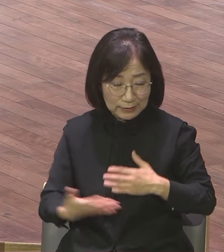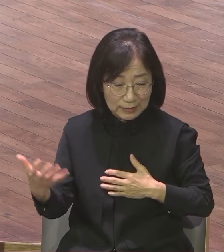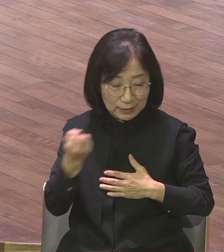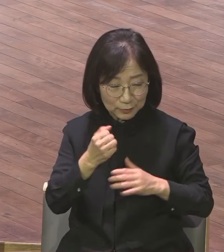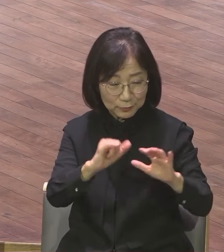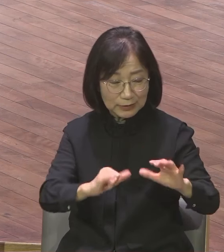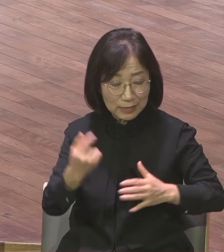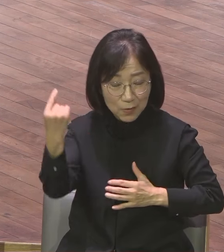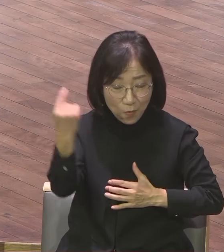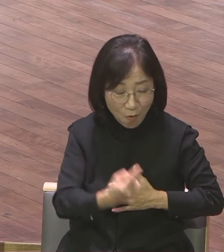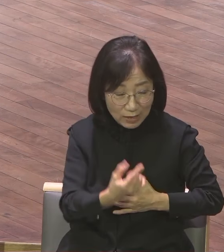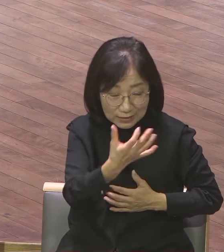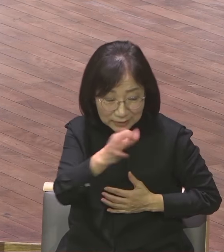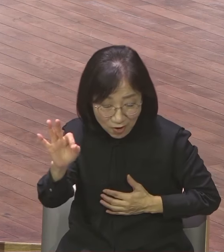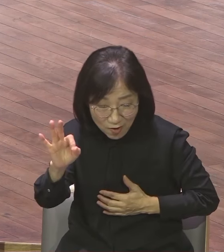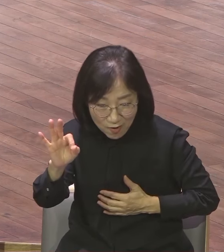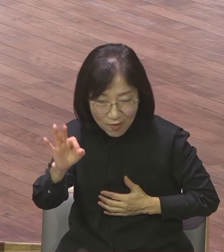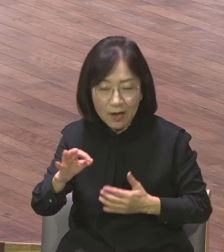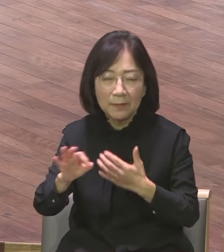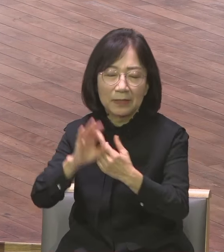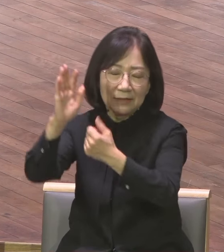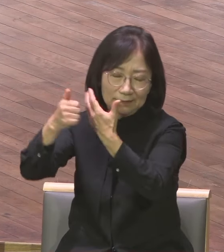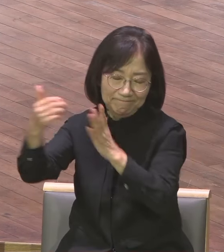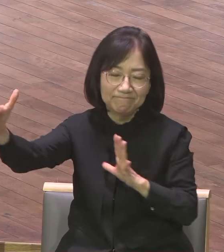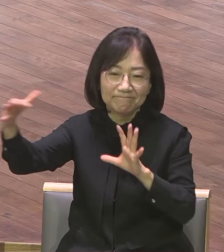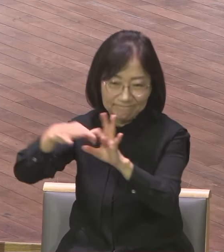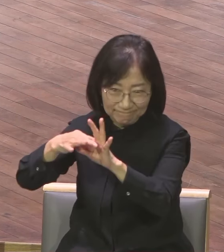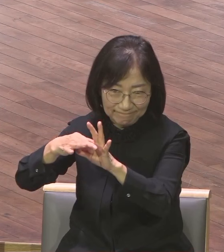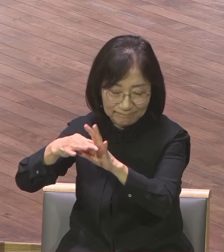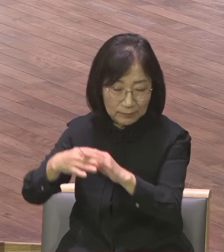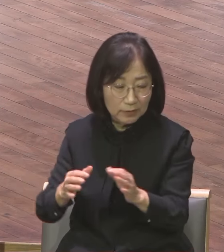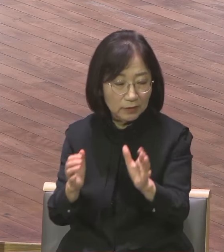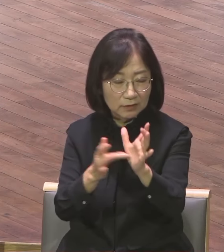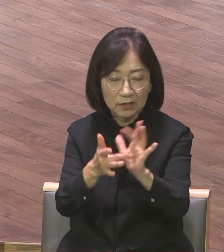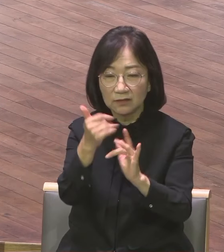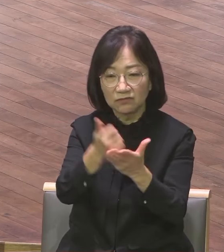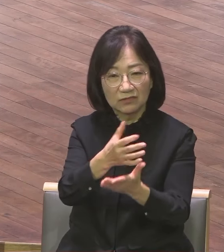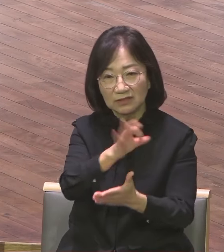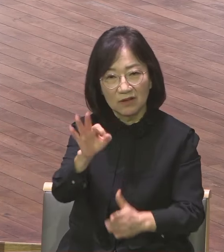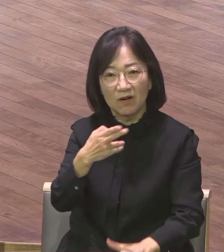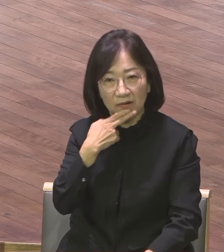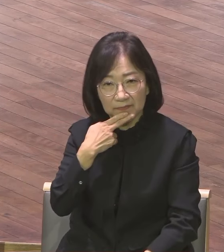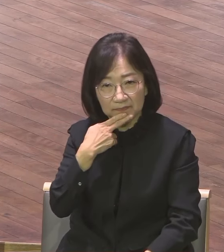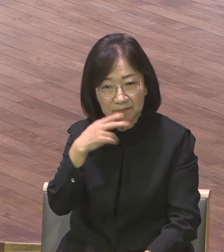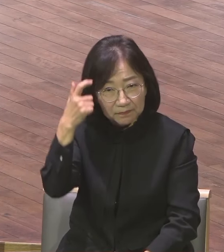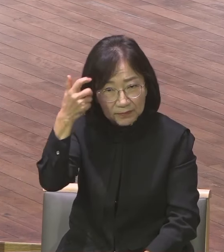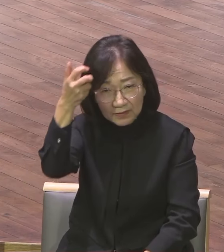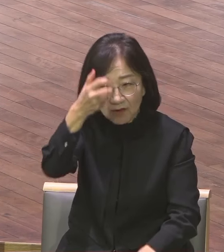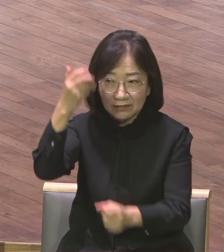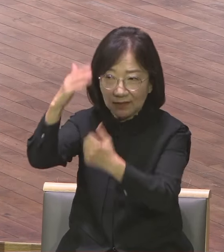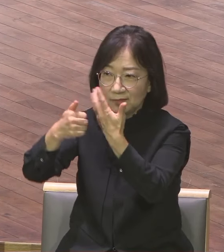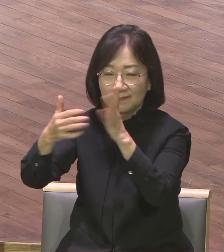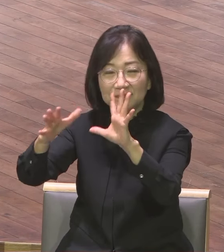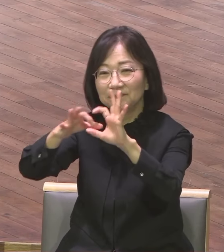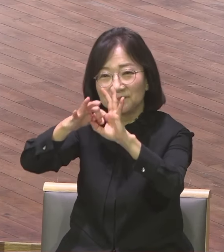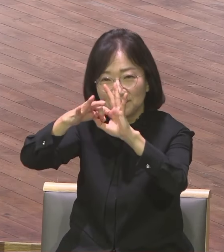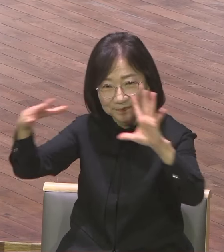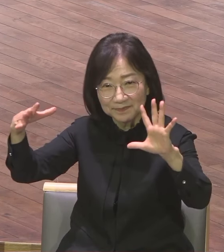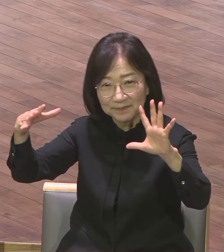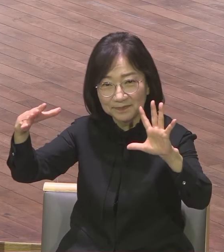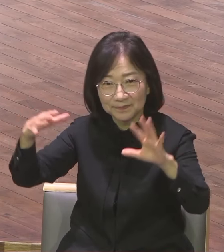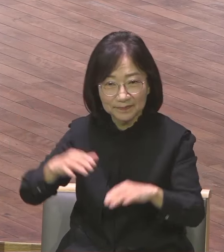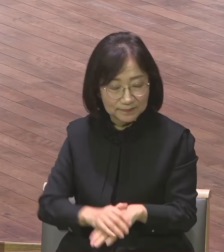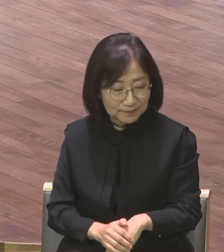신하는 영마다 하나님께 속한 것이요 예수를 신하지 아니하는 영마다 하나님께 속한 것이